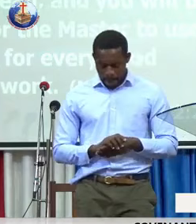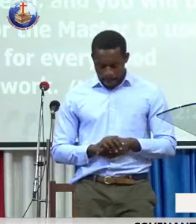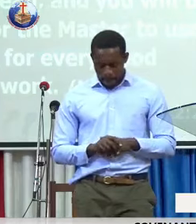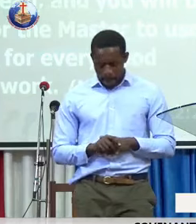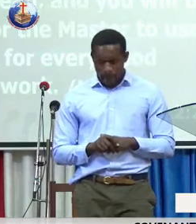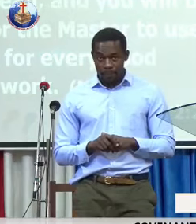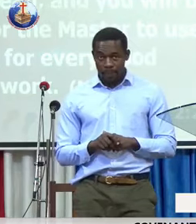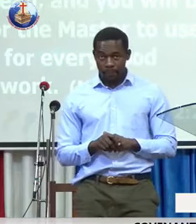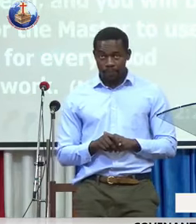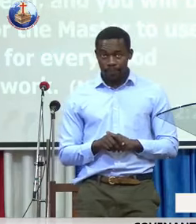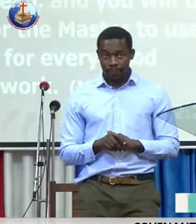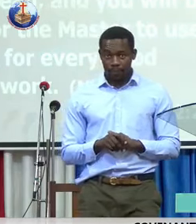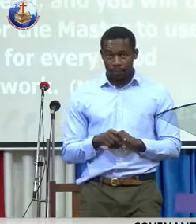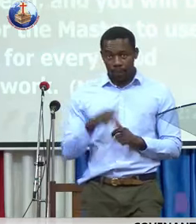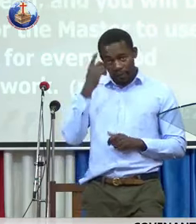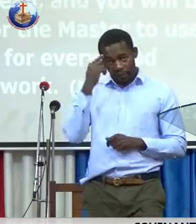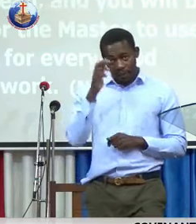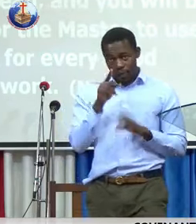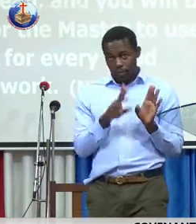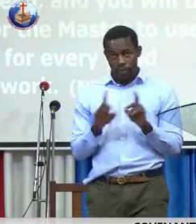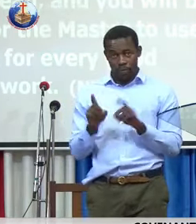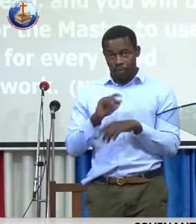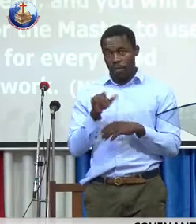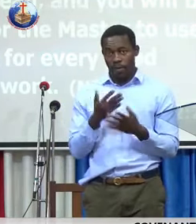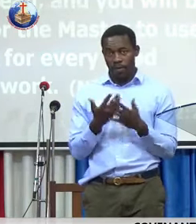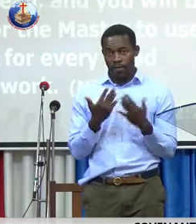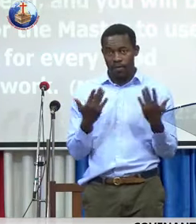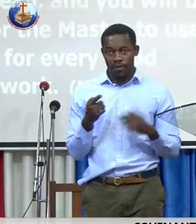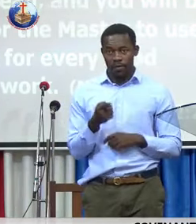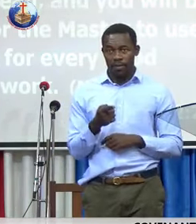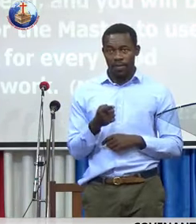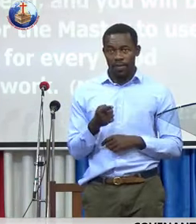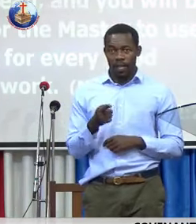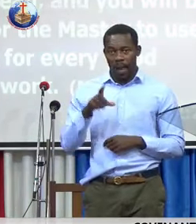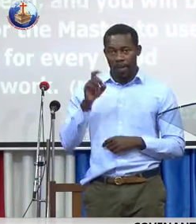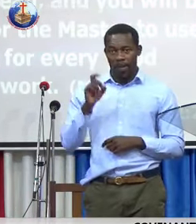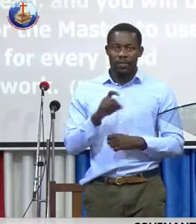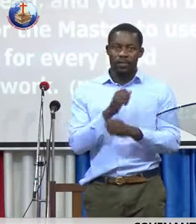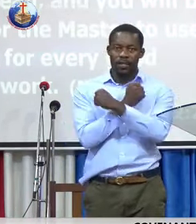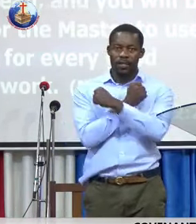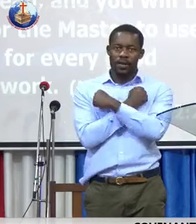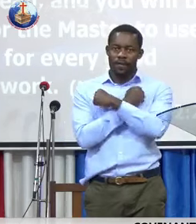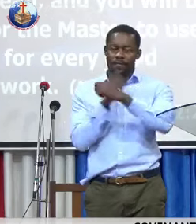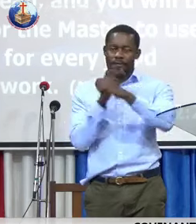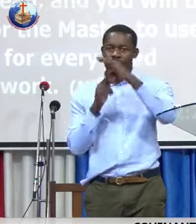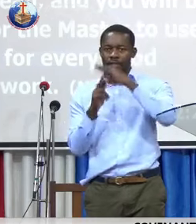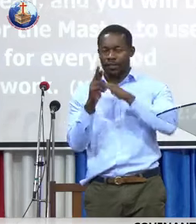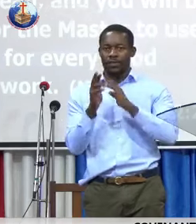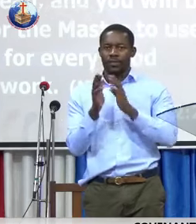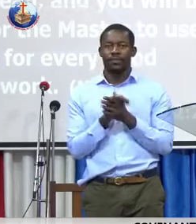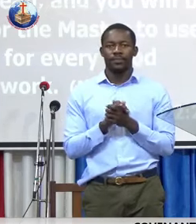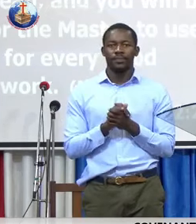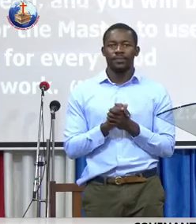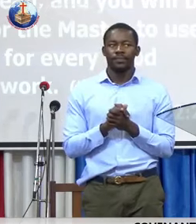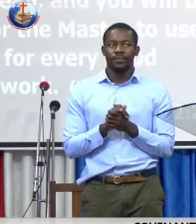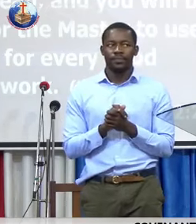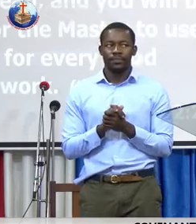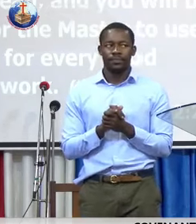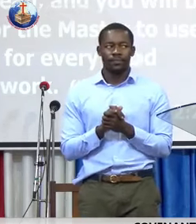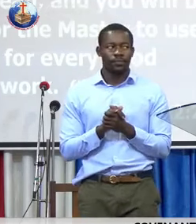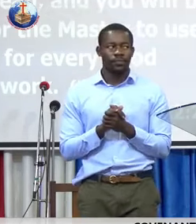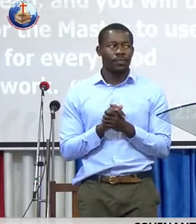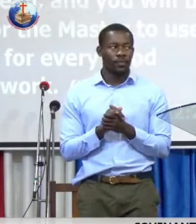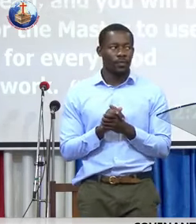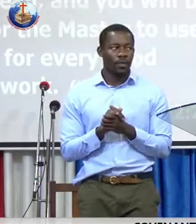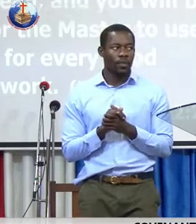To do this, kufanya hivi, we must love discipline. Lazima tupende nidhamu. It is of